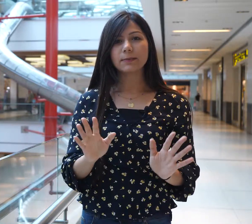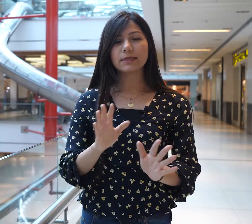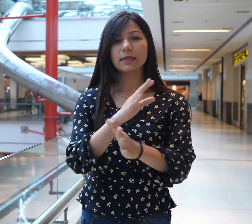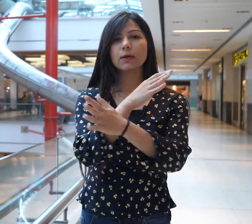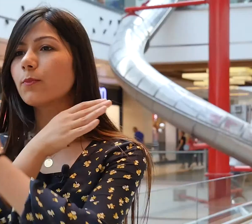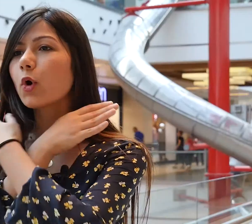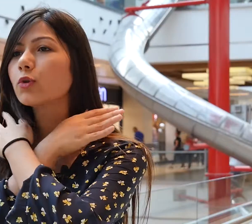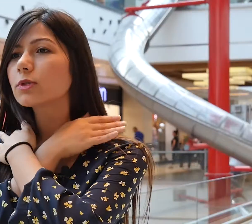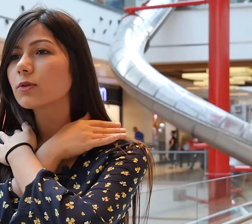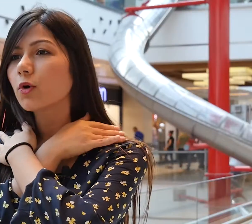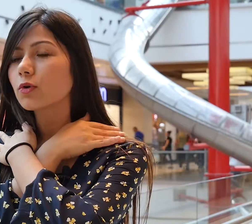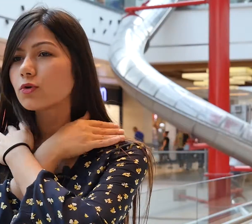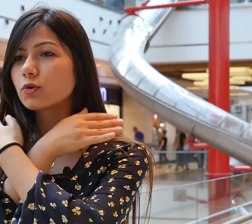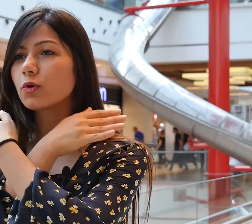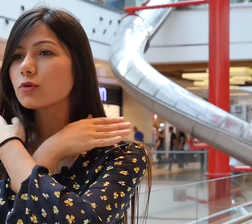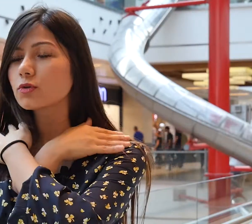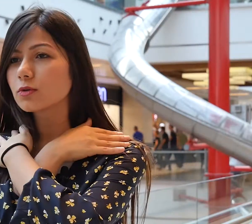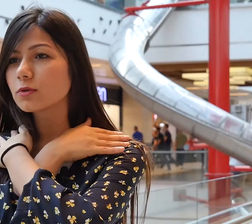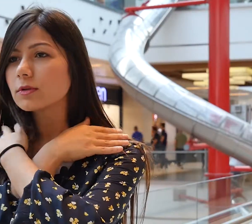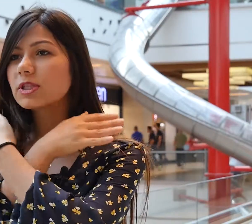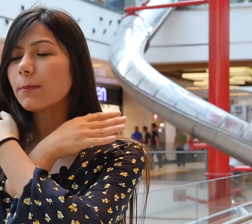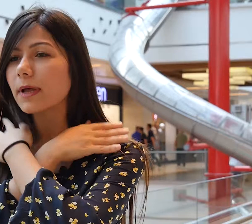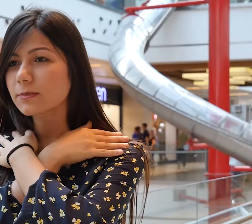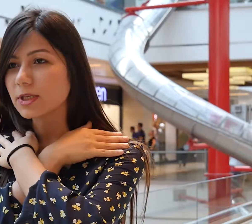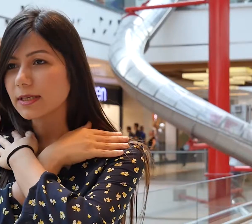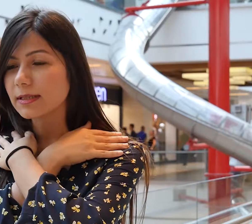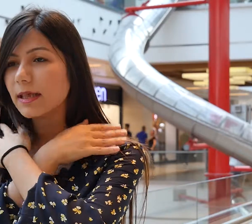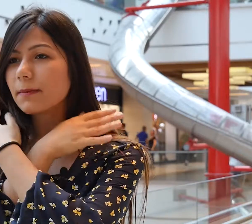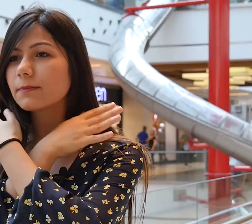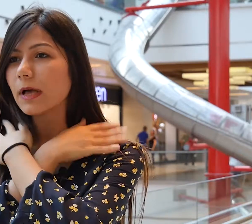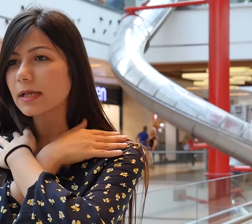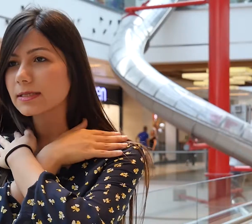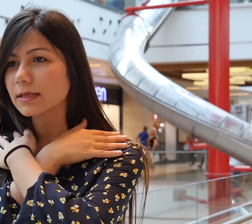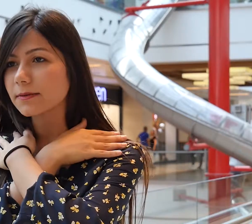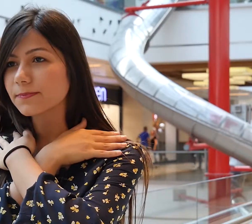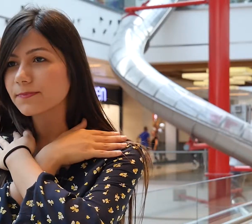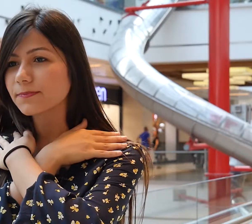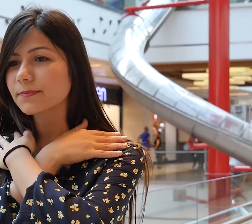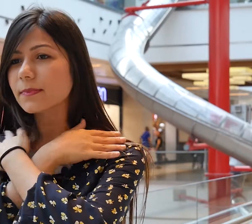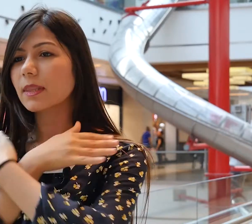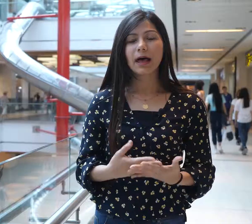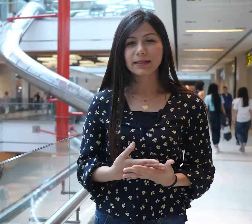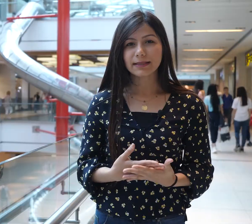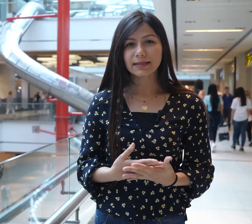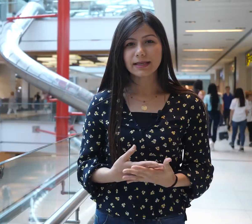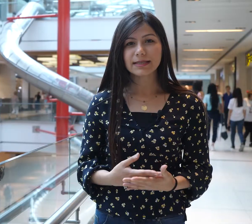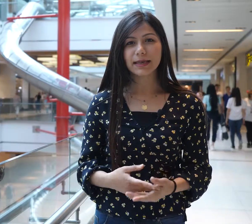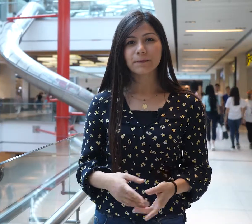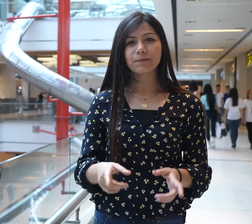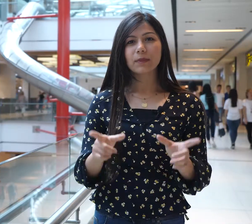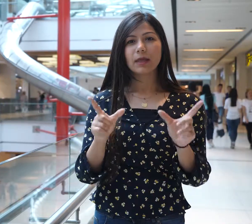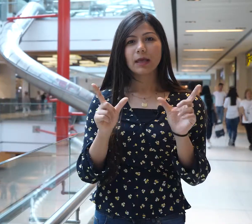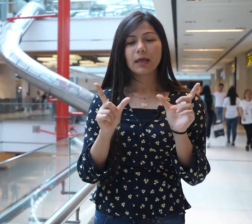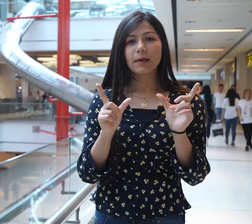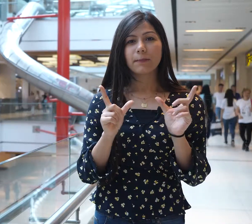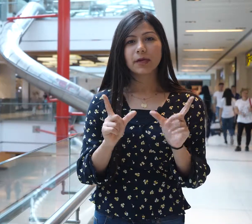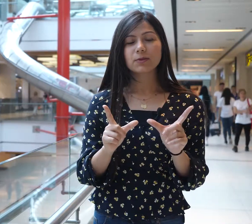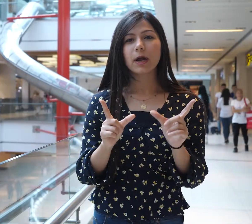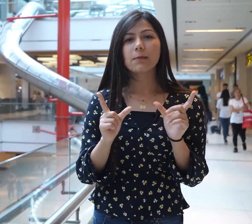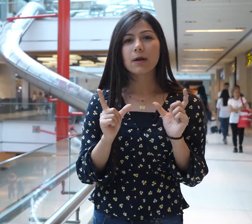elimizi boynumuza doğru götürüyoruz. Çapraz bir şekilde askı. Atlette ise baş parmağımız